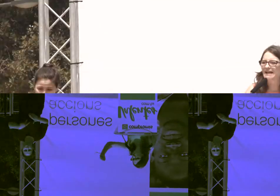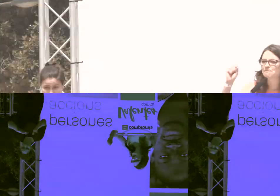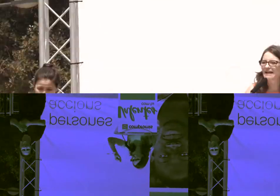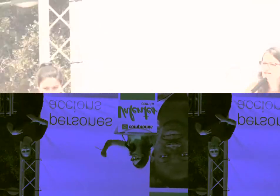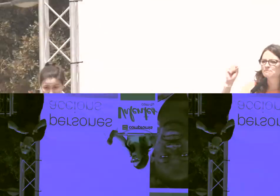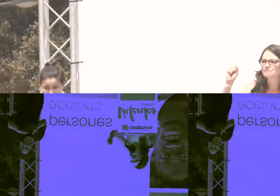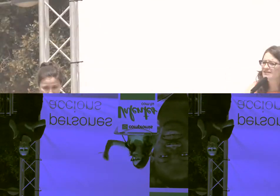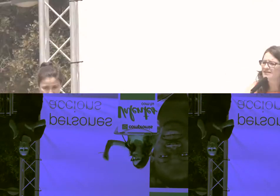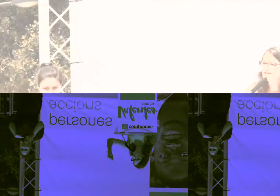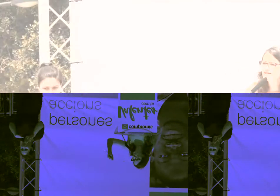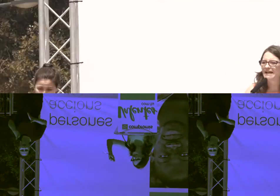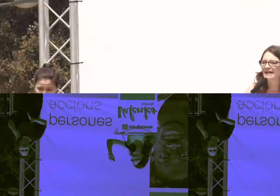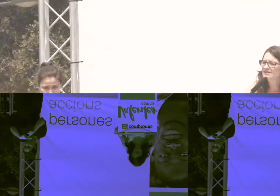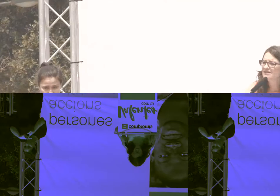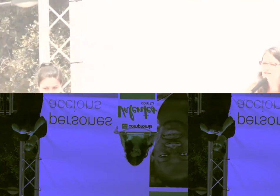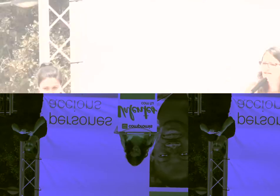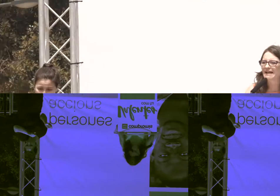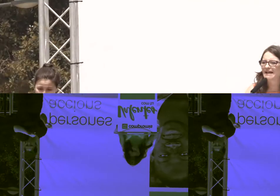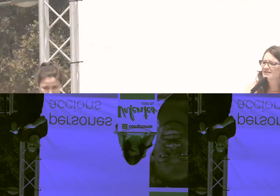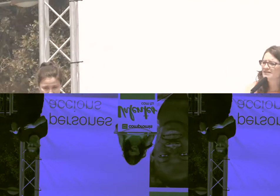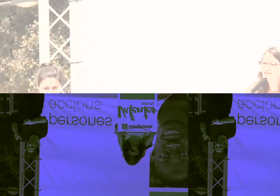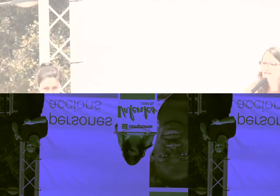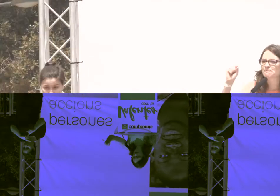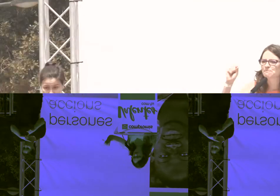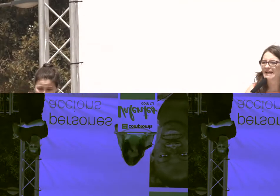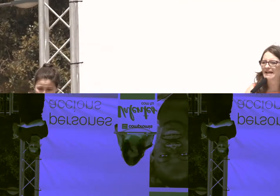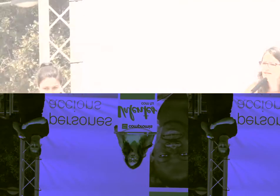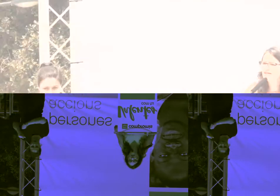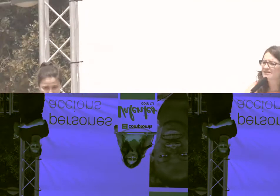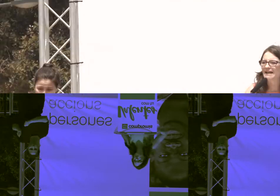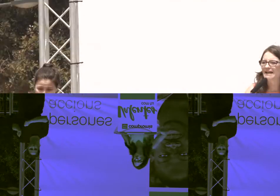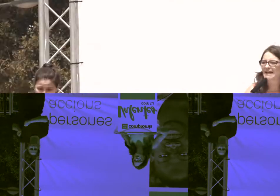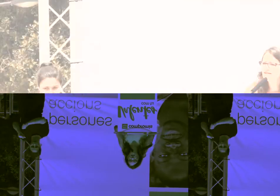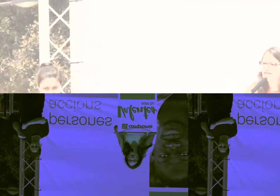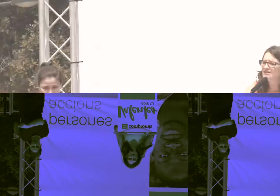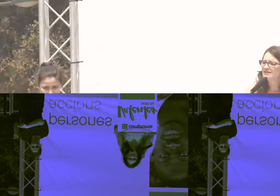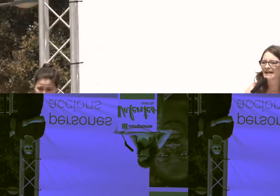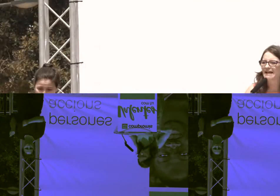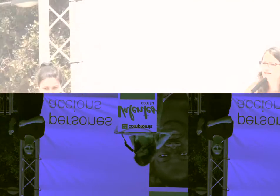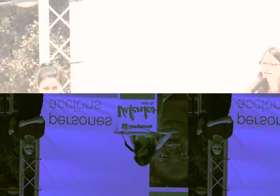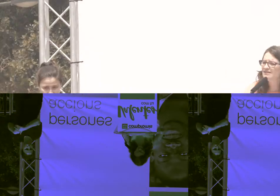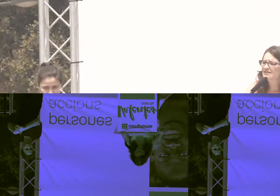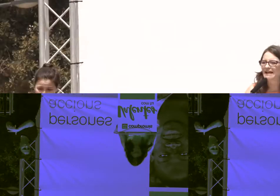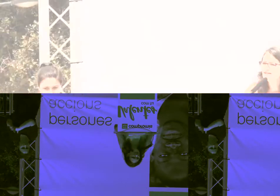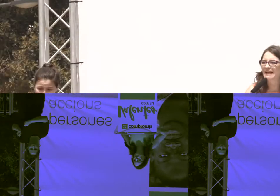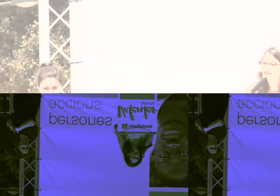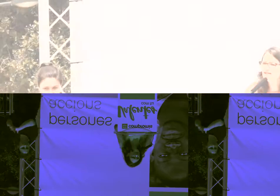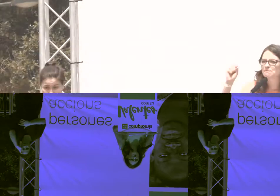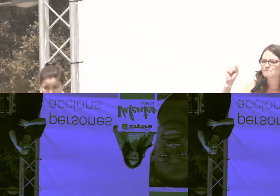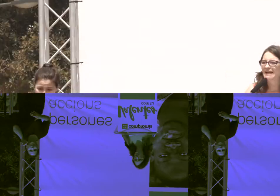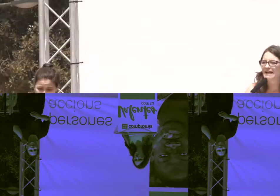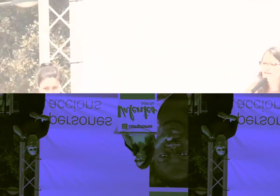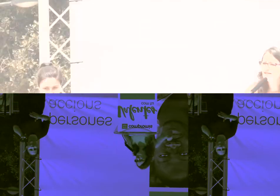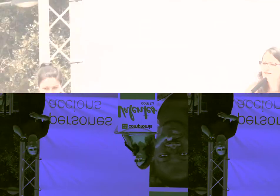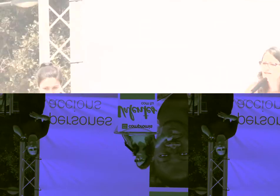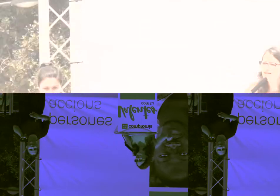pocs seguiren acumulant poder i capital. Però recordem el 2015. En 2015 al